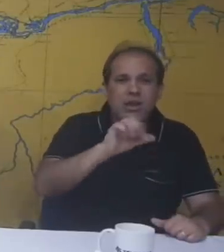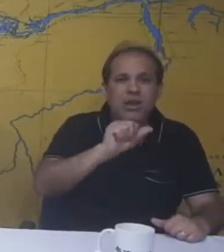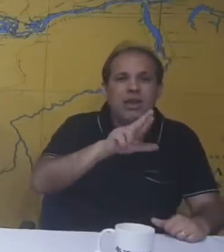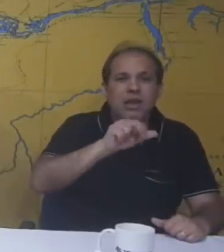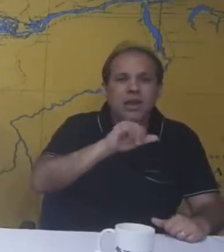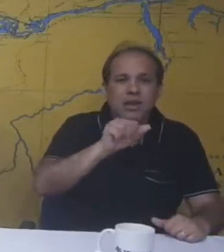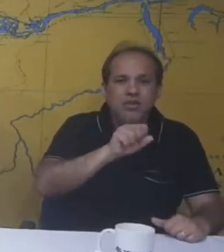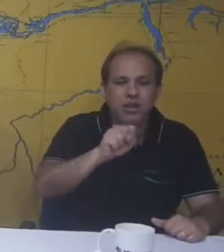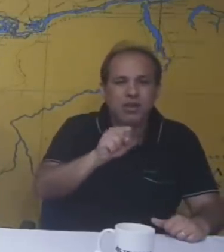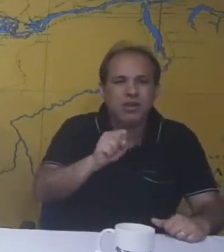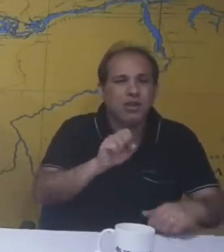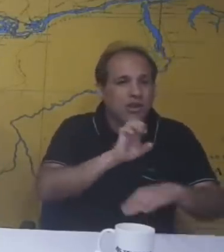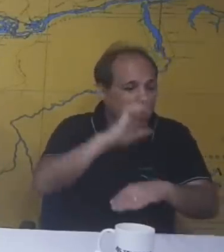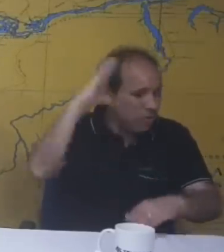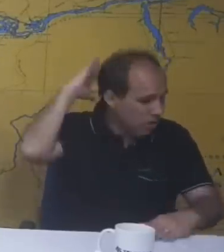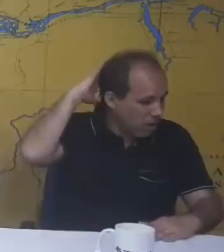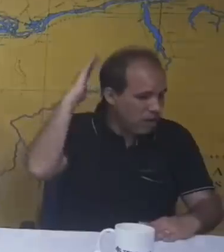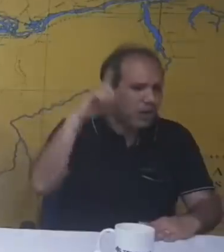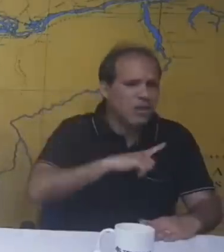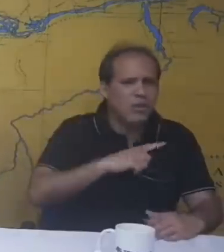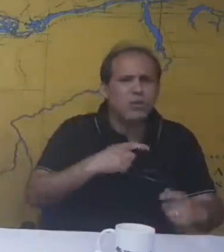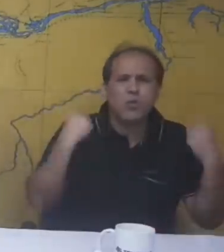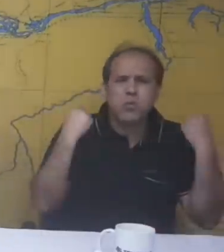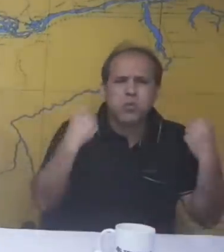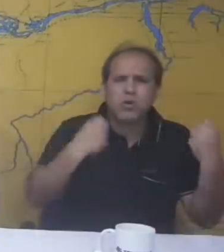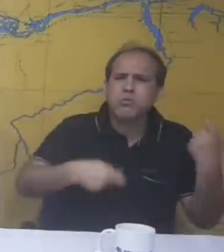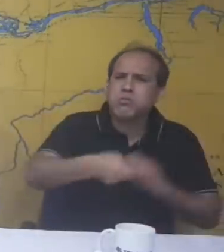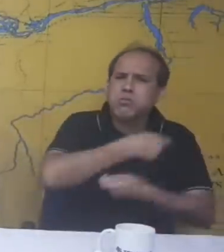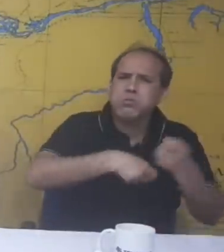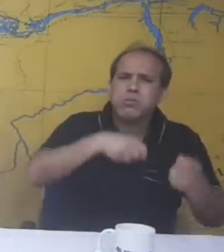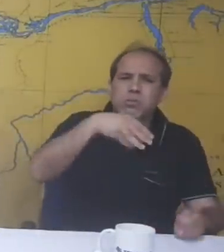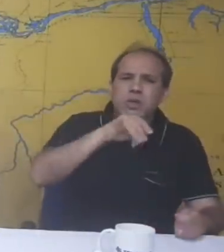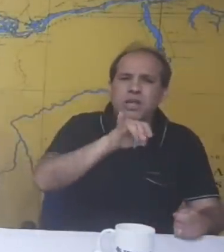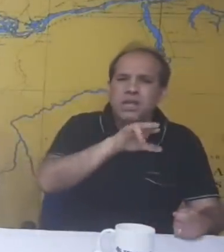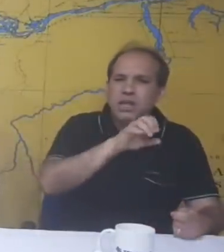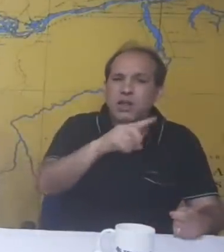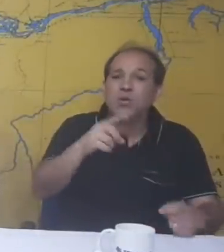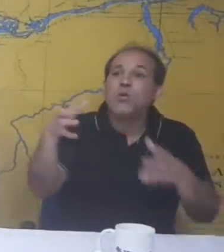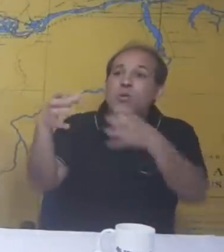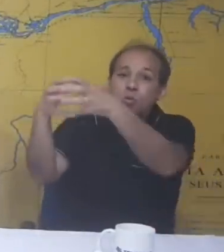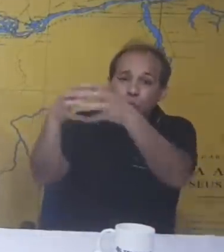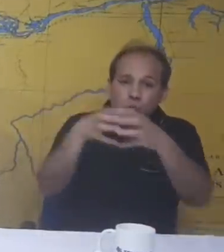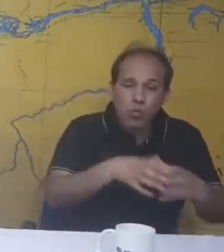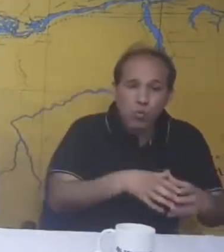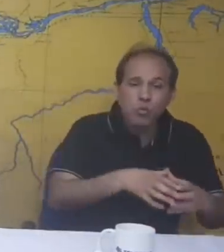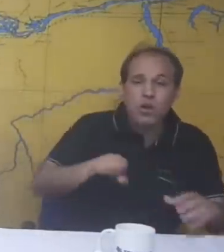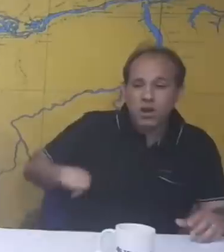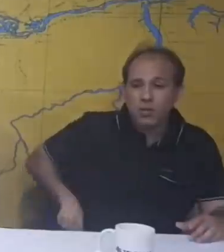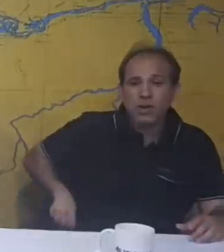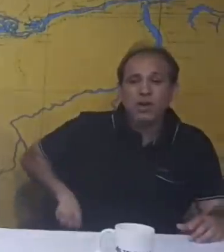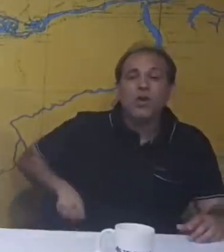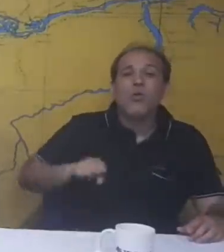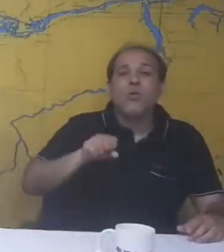Carajás, no Pará, que é uma mineração sustentável. Trouxemos aqui os embaixadores da União Europeia, que